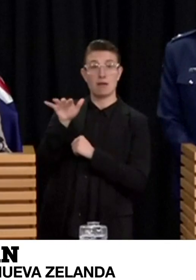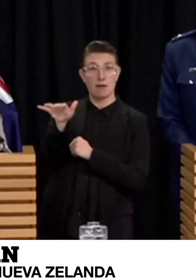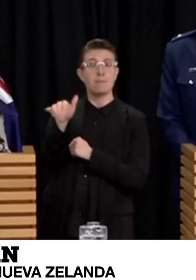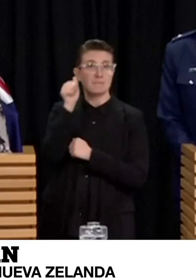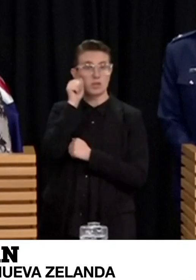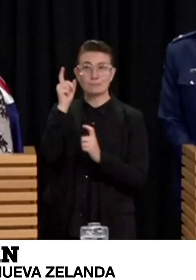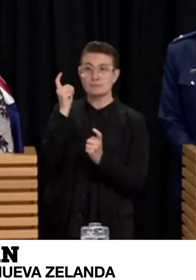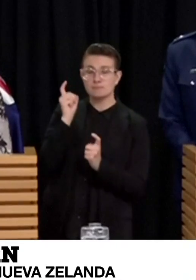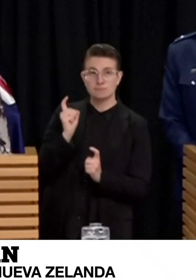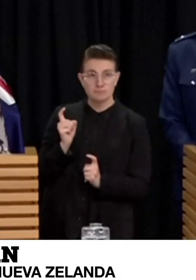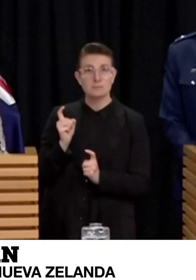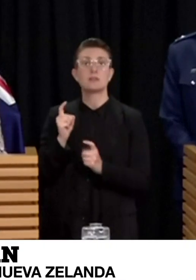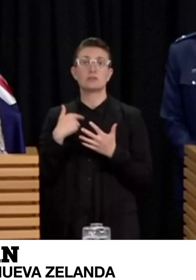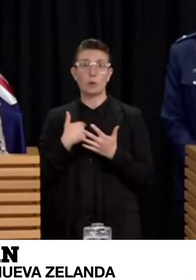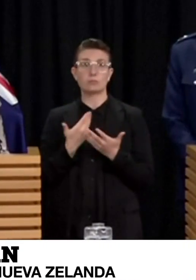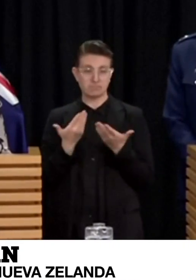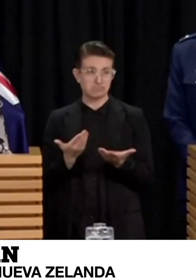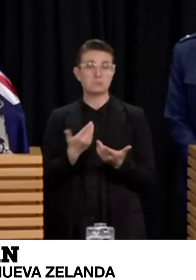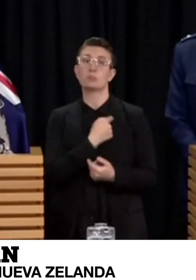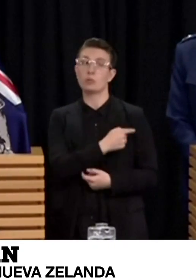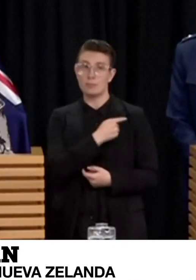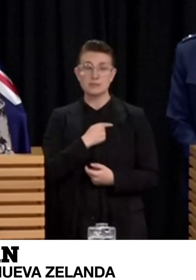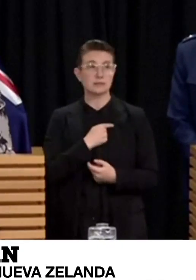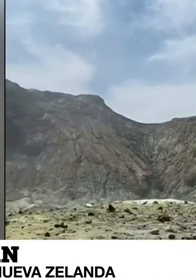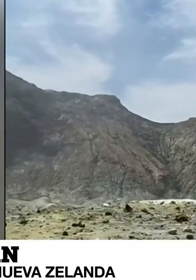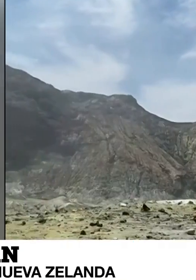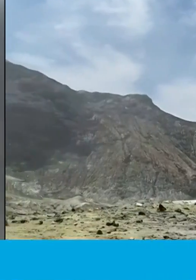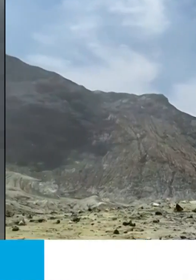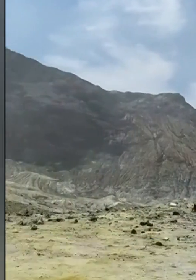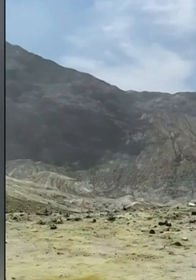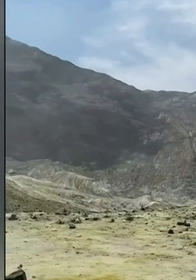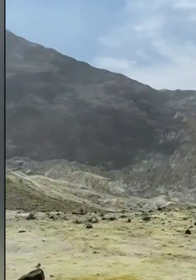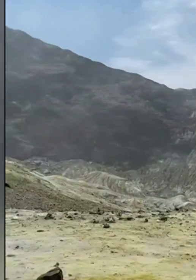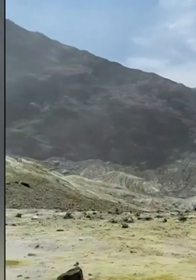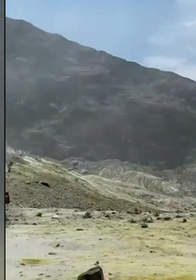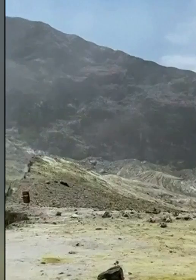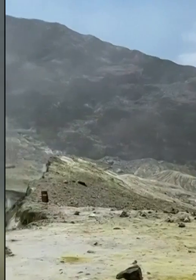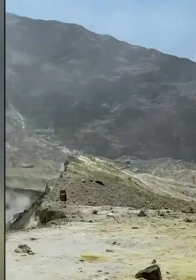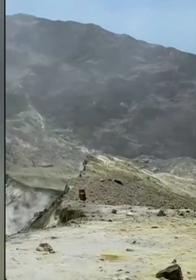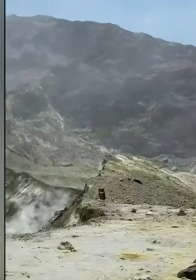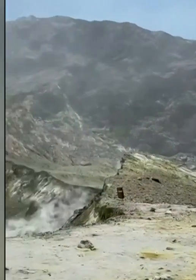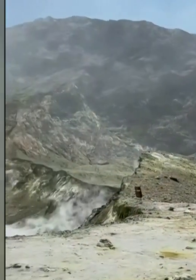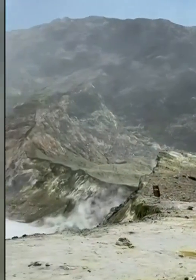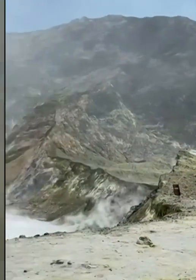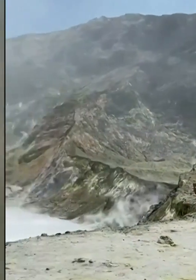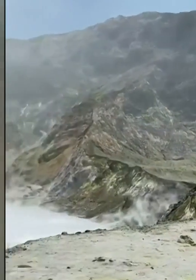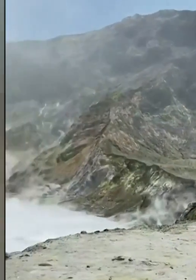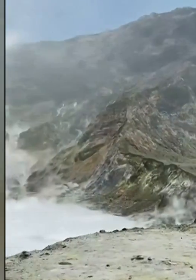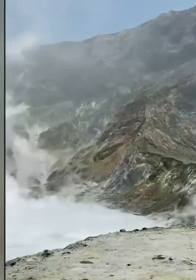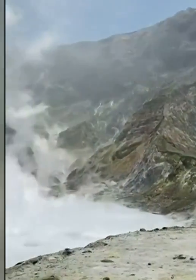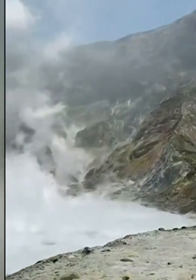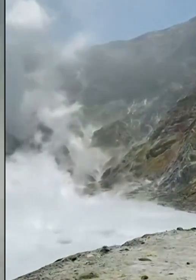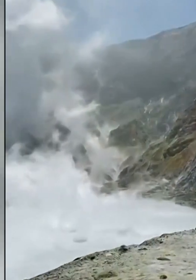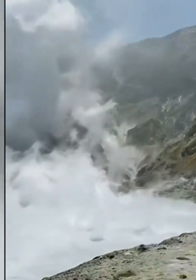Y puedo asegurarles que la policía está haciendo todo lo que puede. Las autoridades señalan que la prioridad es continuar con las